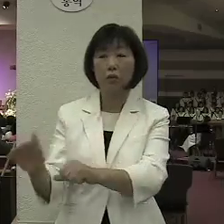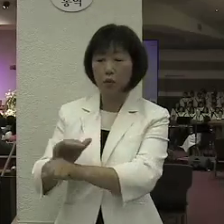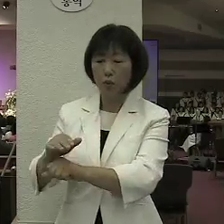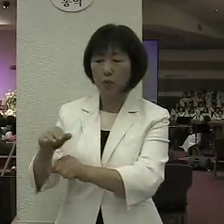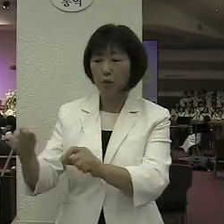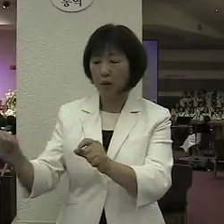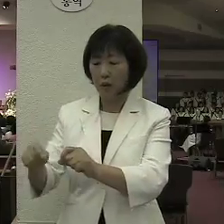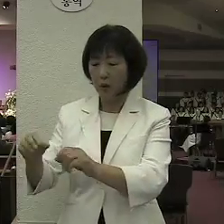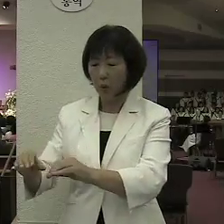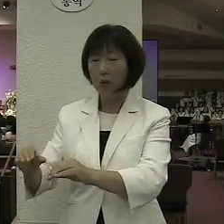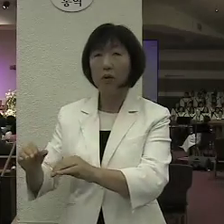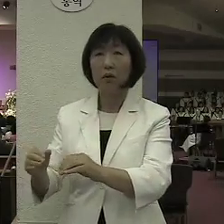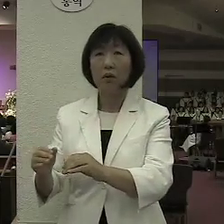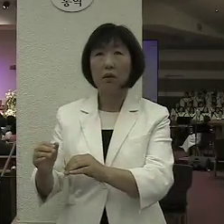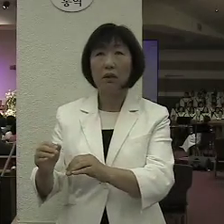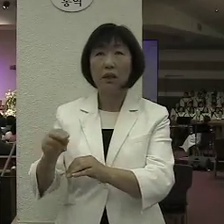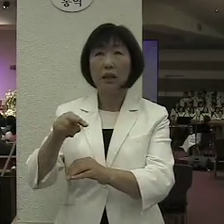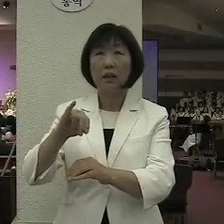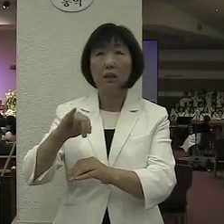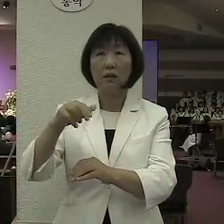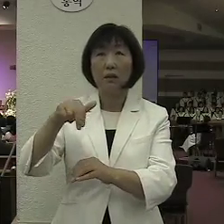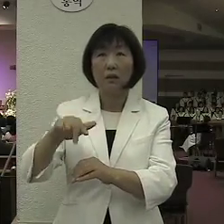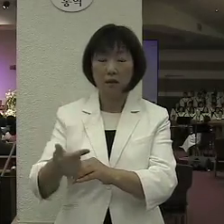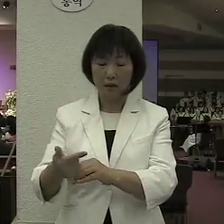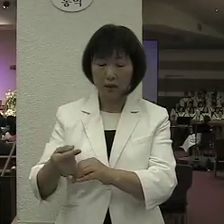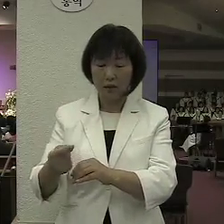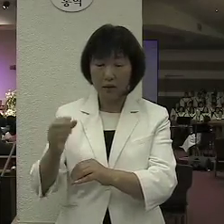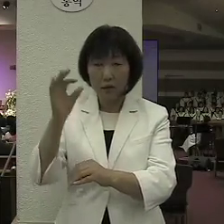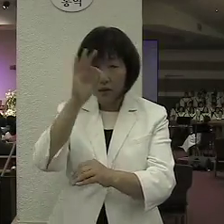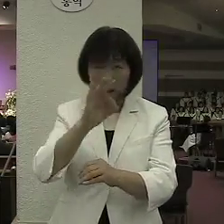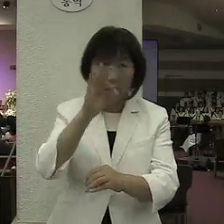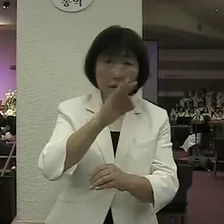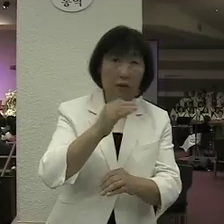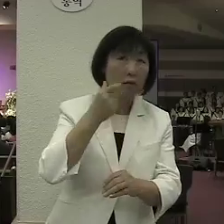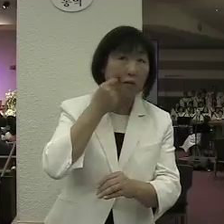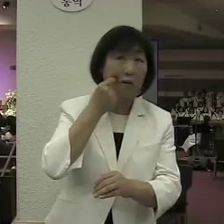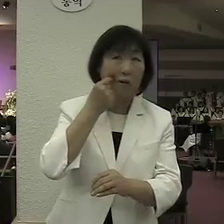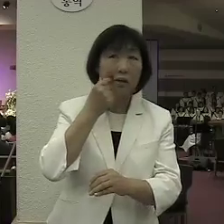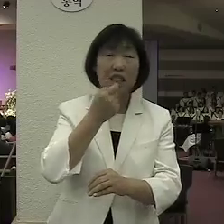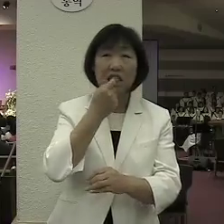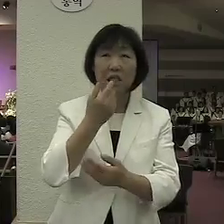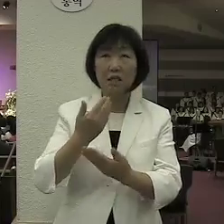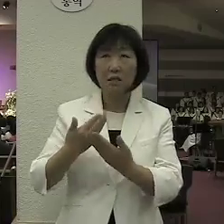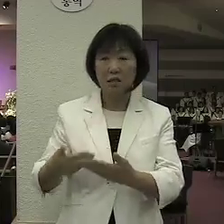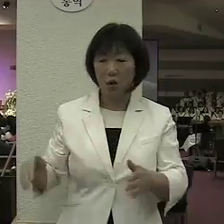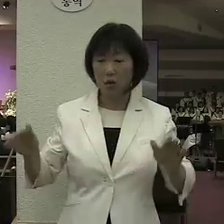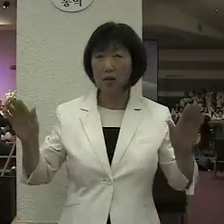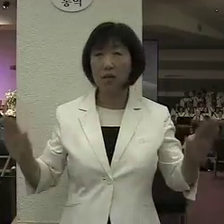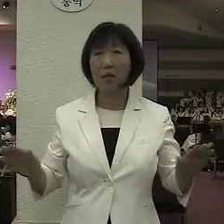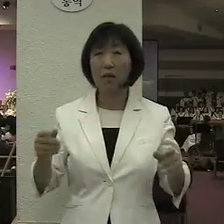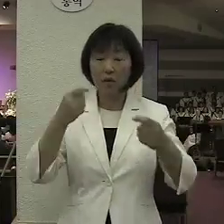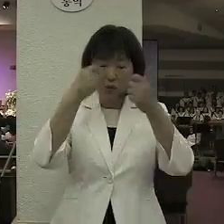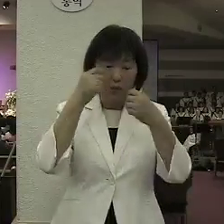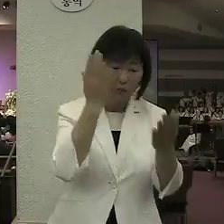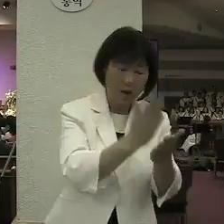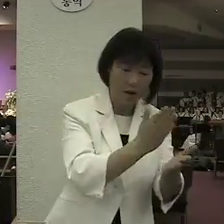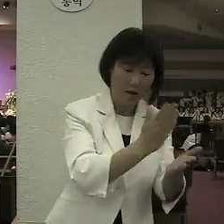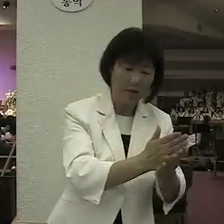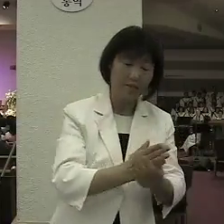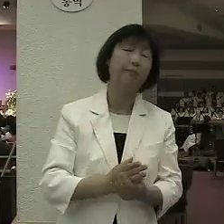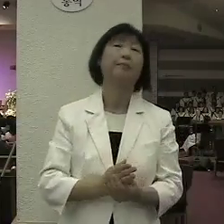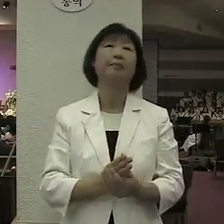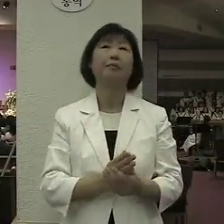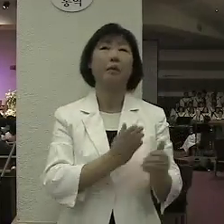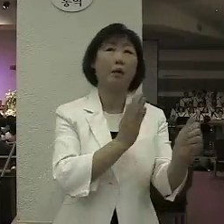때가 아니라고 말씀해 주시고 있는 것입니다. 여러분 요사이 많이 울고 계시죠? 울고 있나요? 옛날에